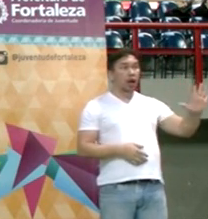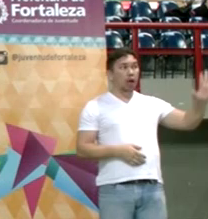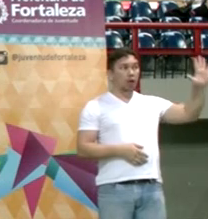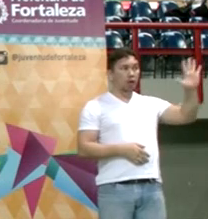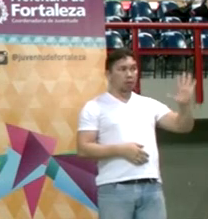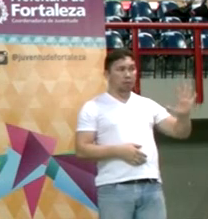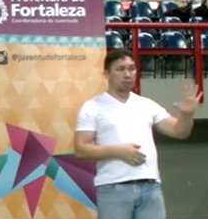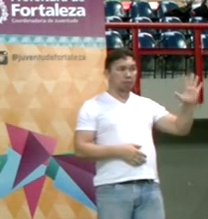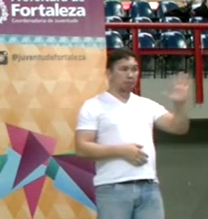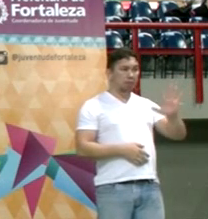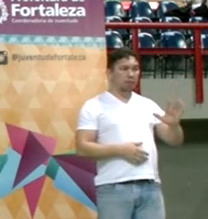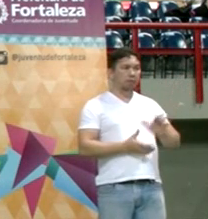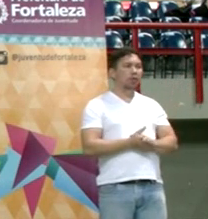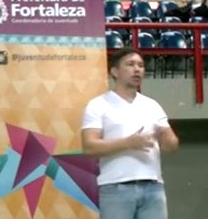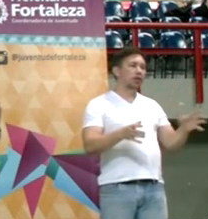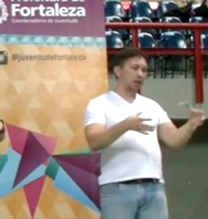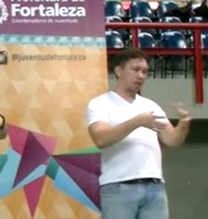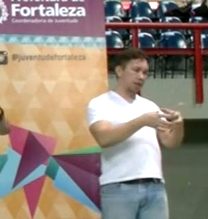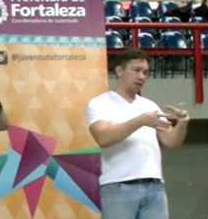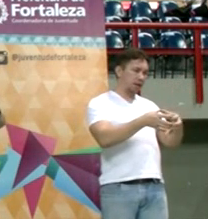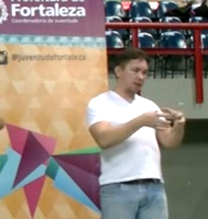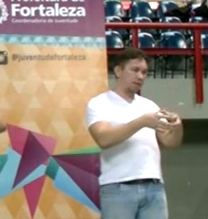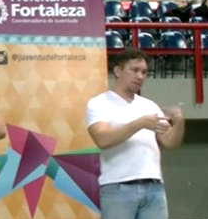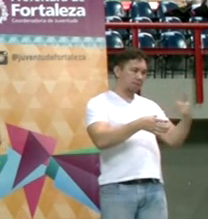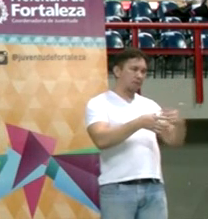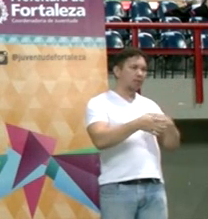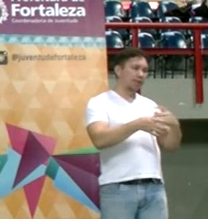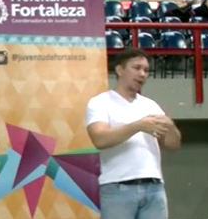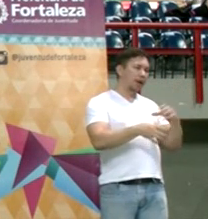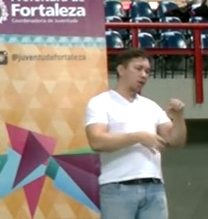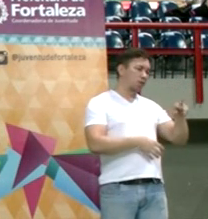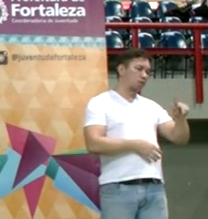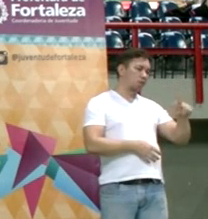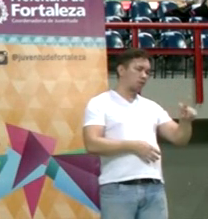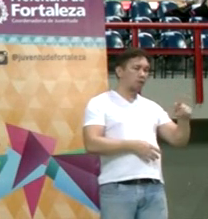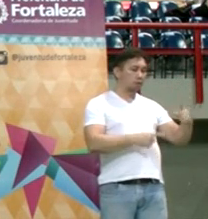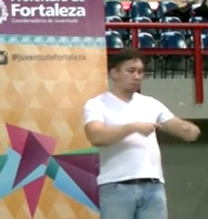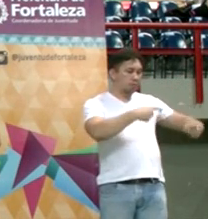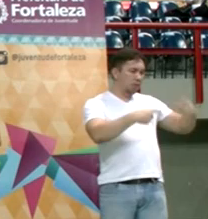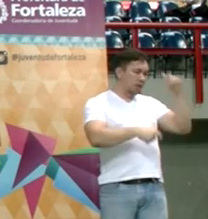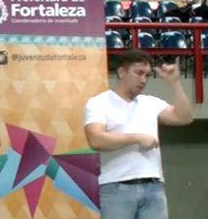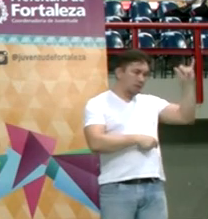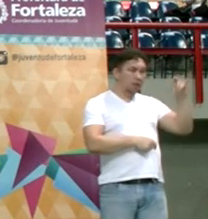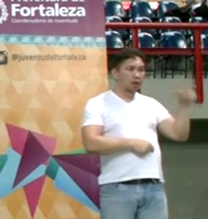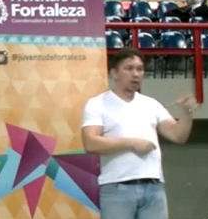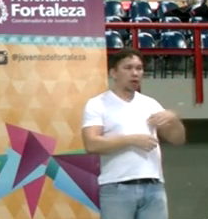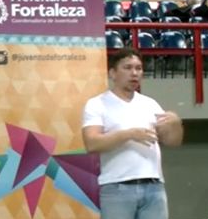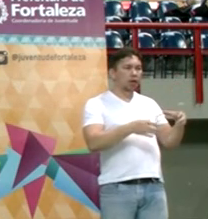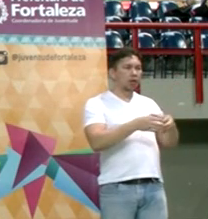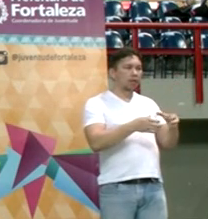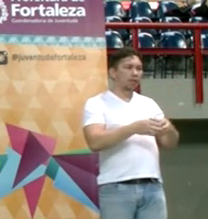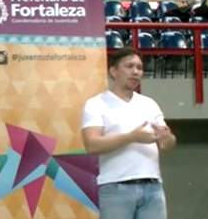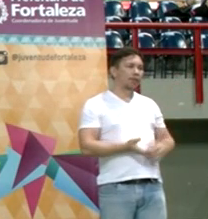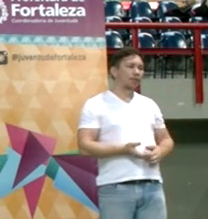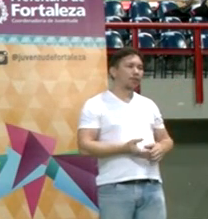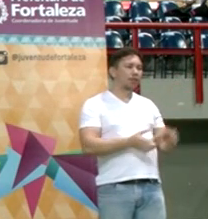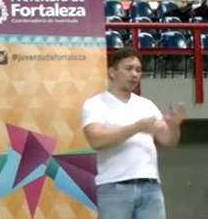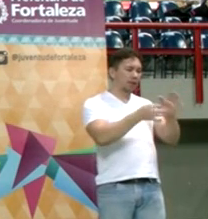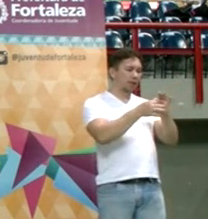está brigada, criaram um órgão para evitar que a Europa entrasse em guerra de novo. E o nome do órgão era Liga